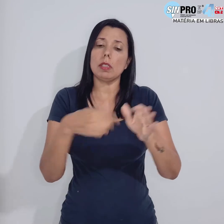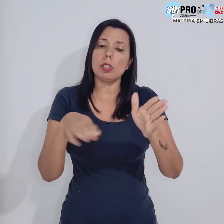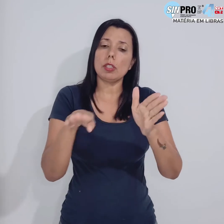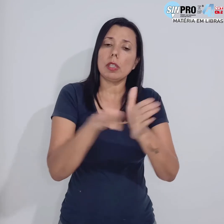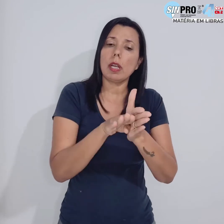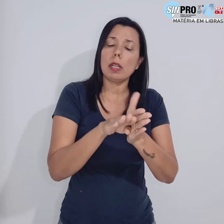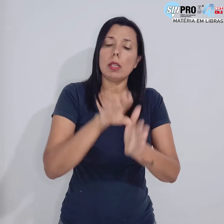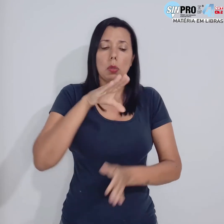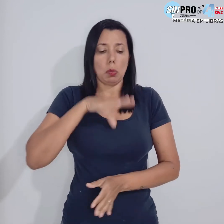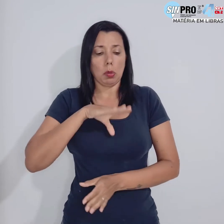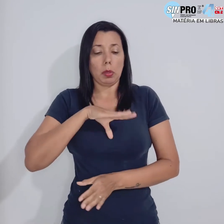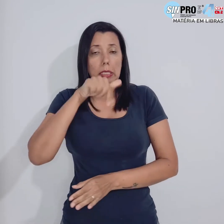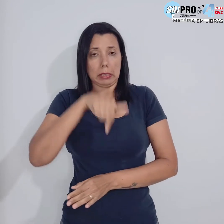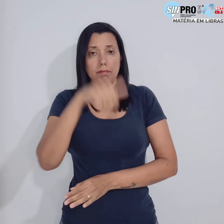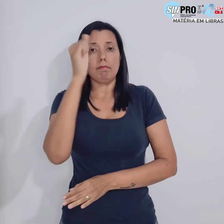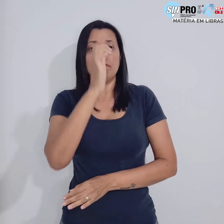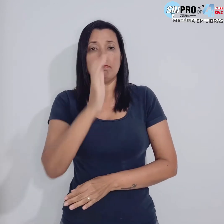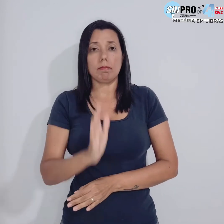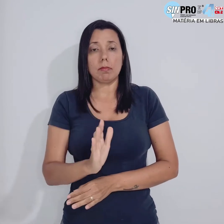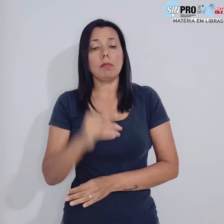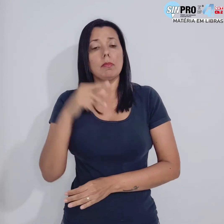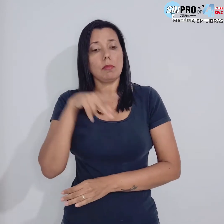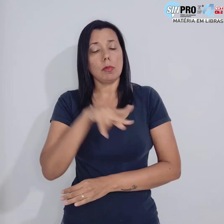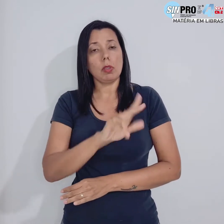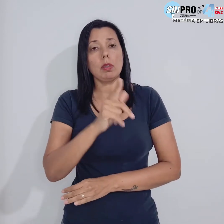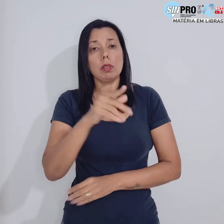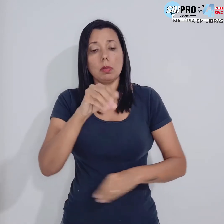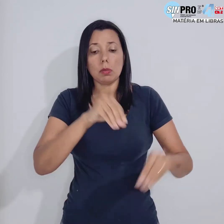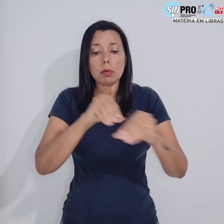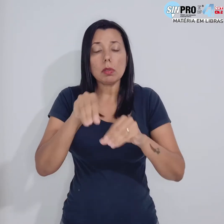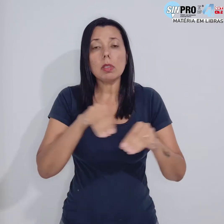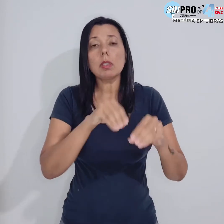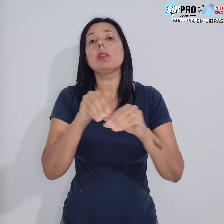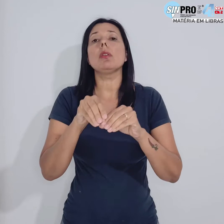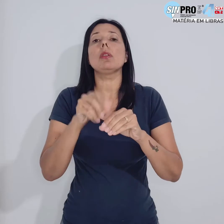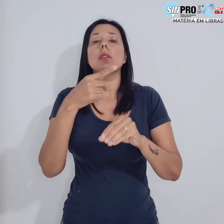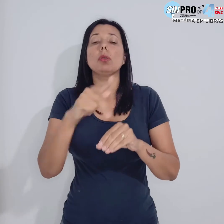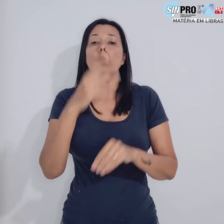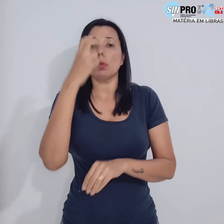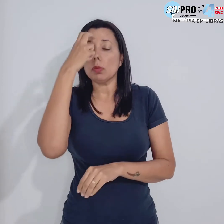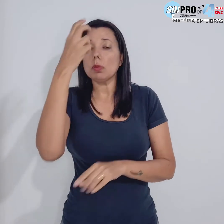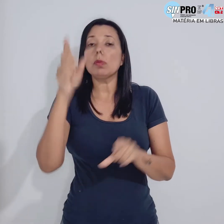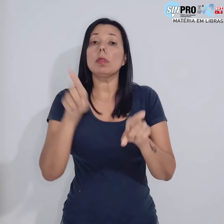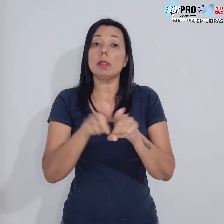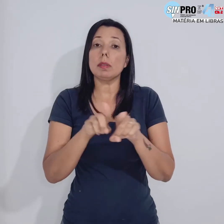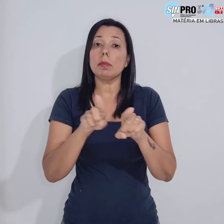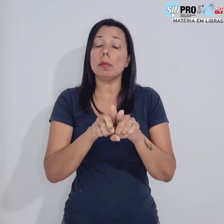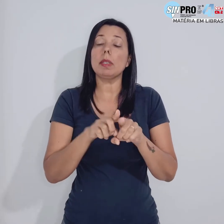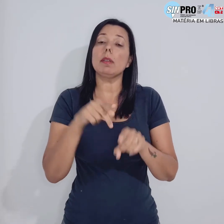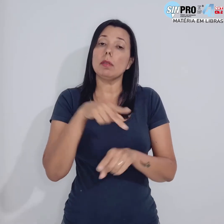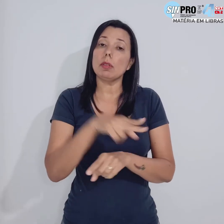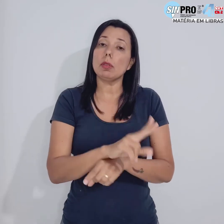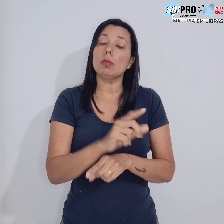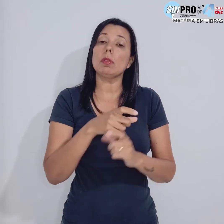chegada dos portugueses ao Brasil. Manterem seus territórios e sua cultura se consistem em seus